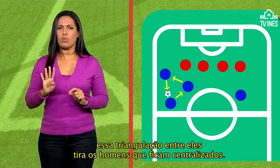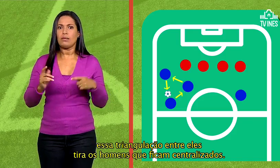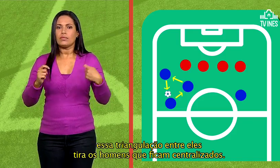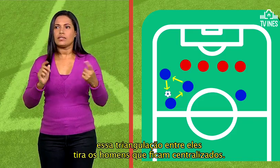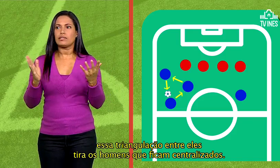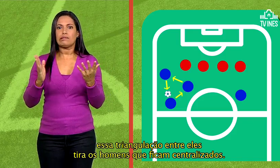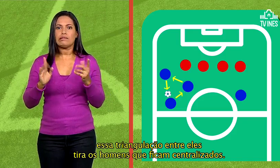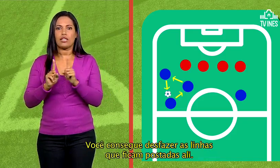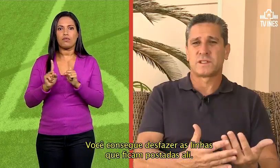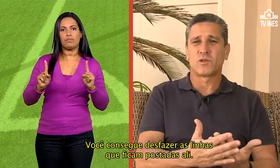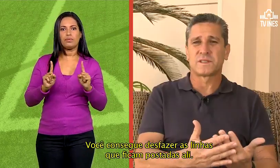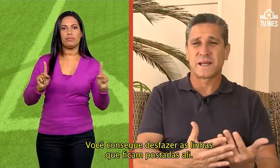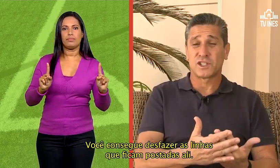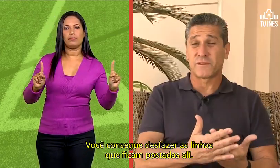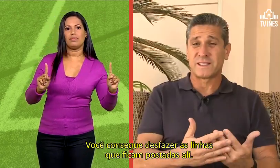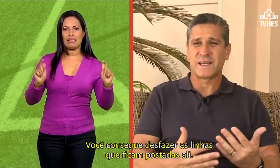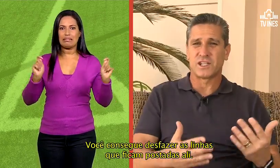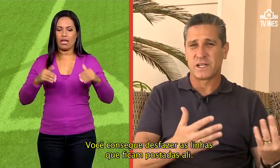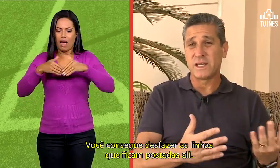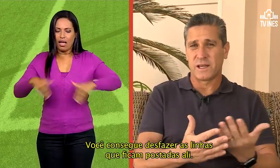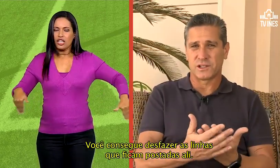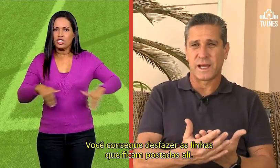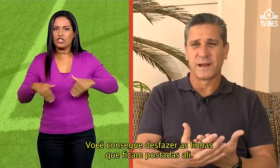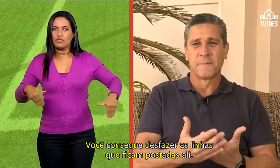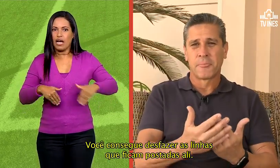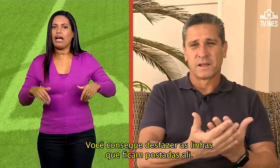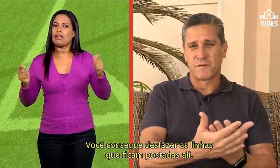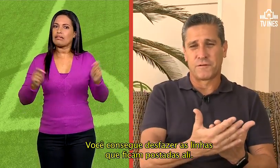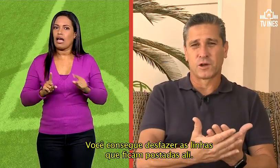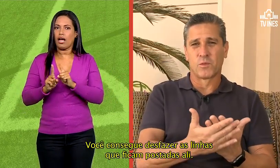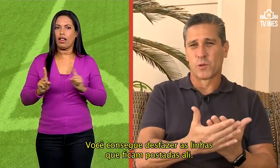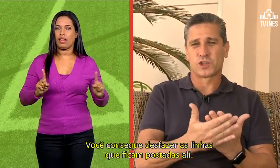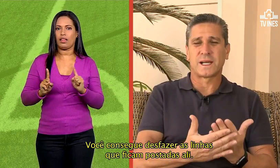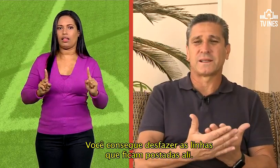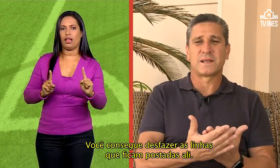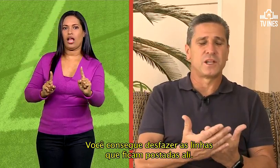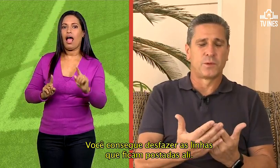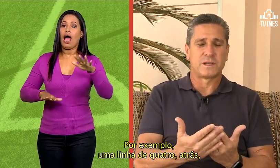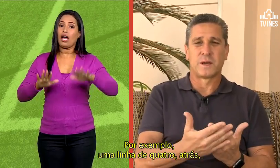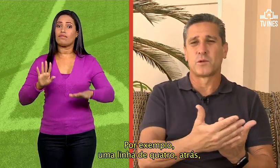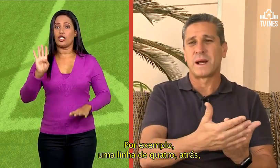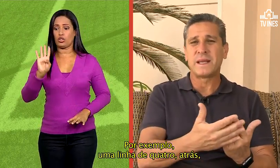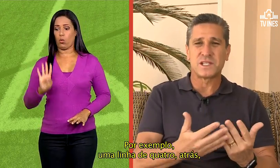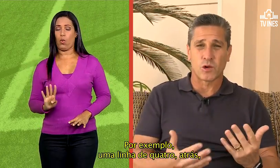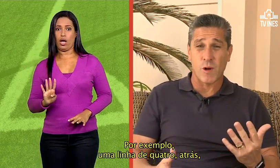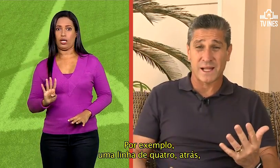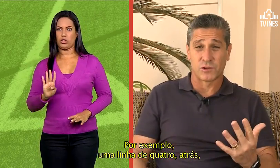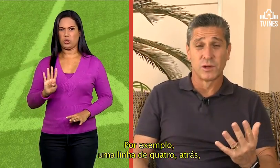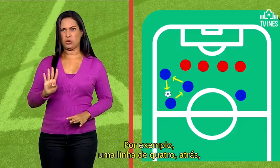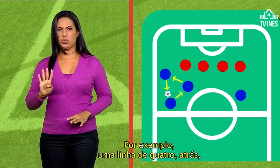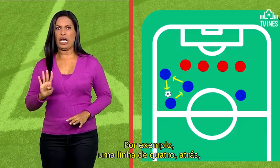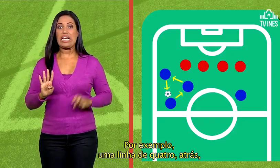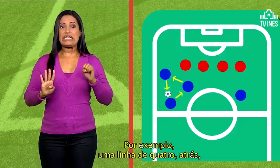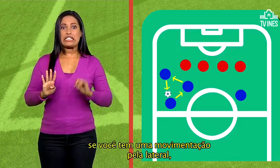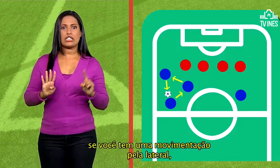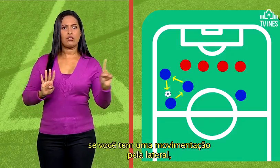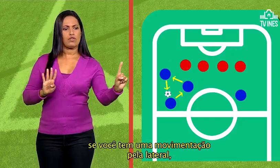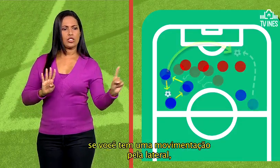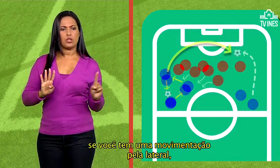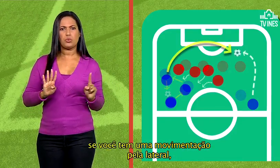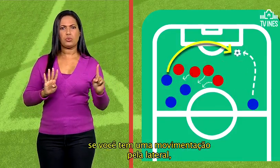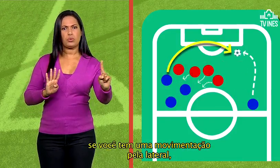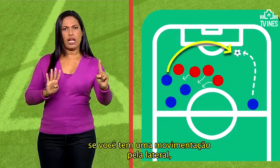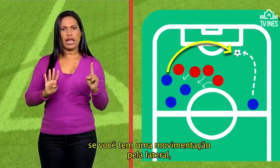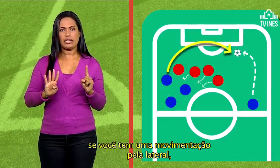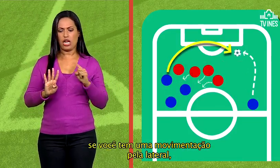homens que ficam centralizados, você consegue desfazer as linhas, né, que ficam postadas ali, por exemplo, uma linha de quatro atrás, se